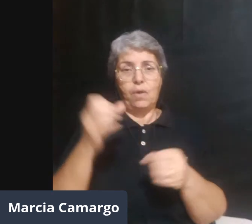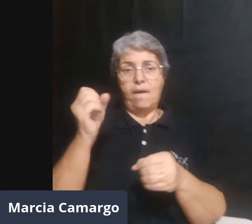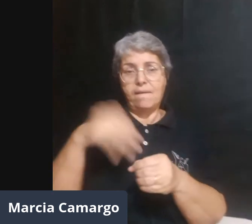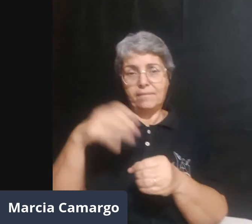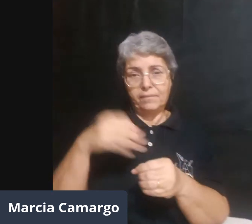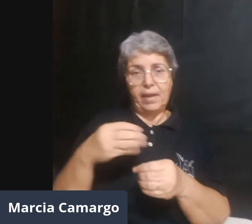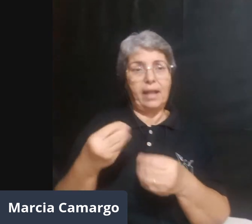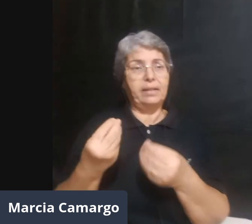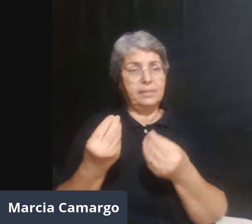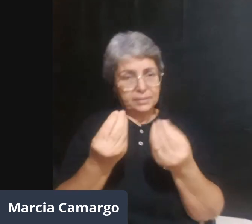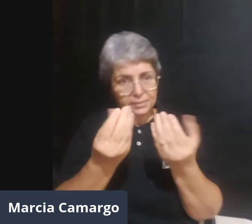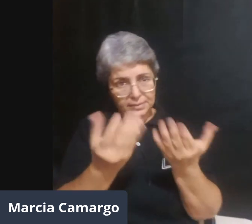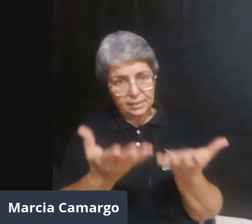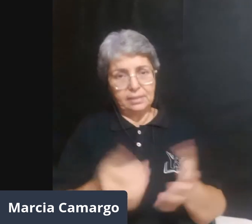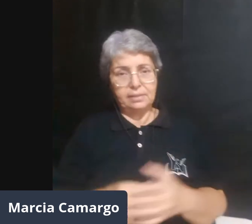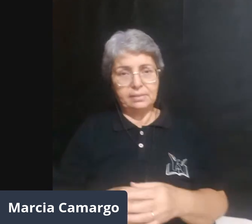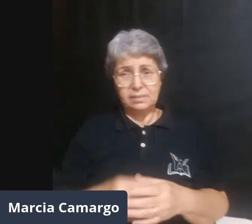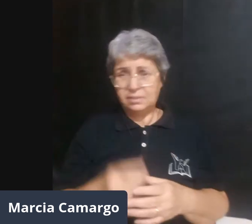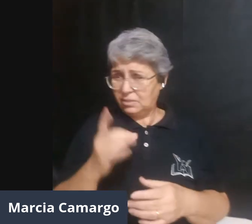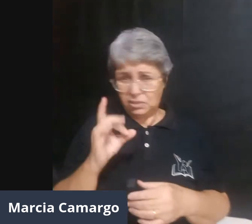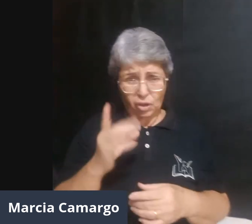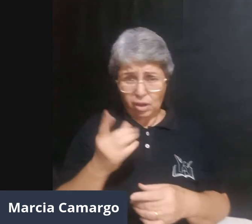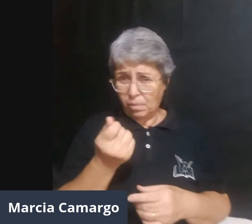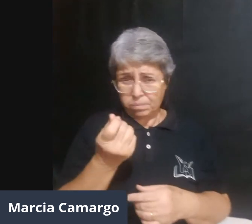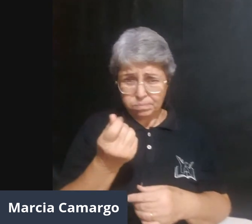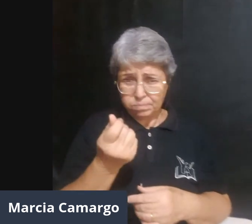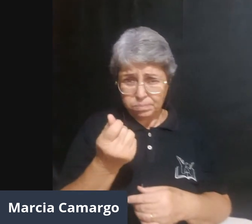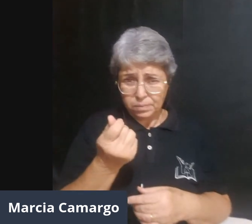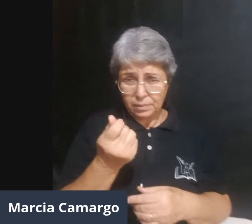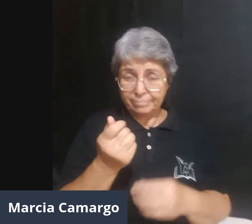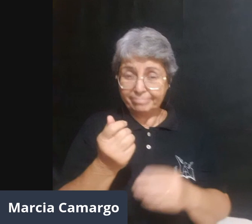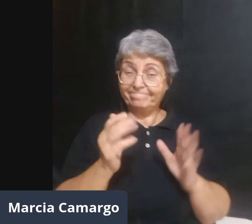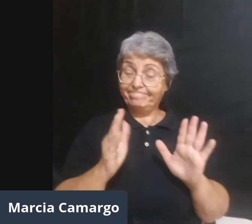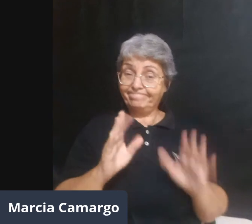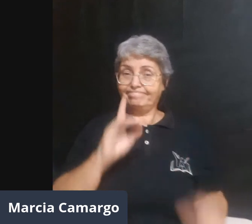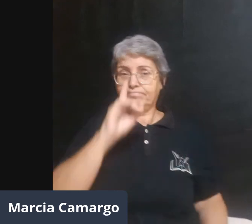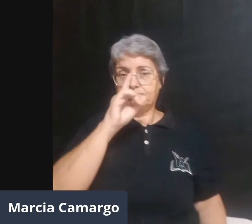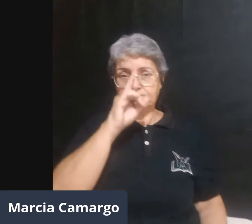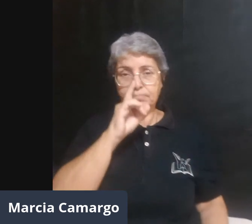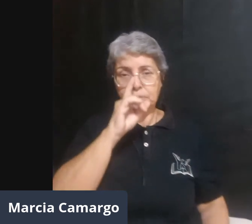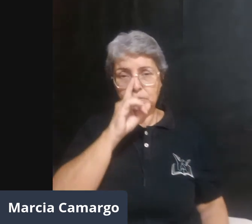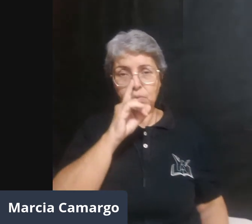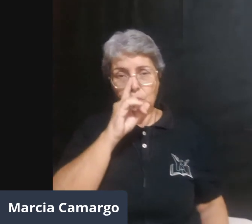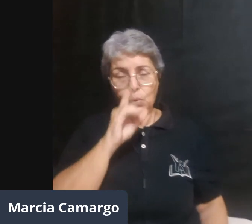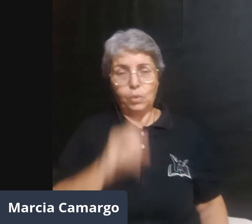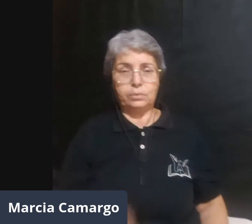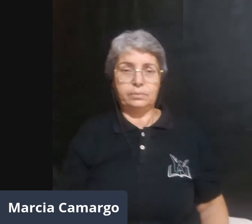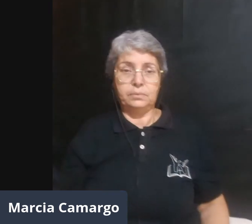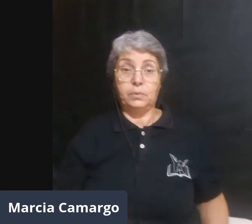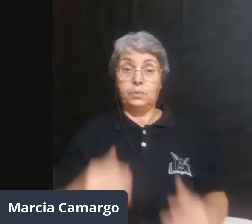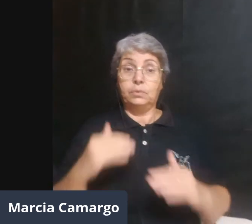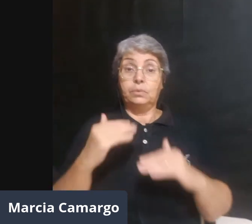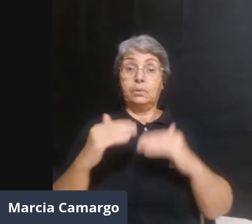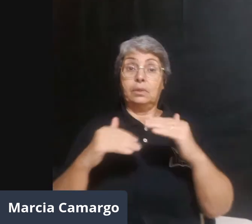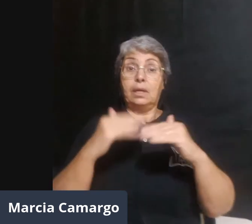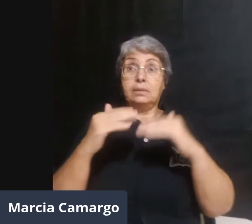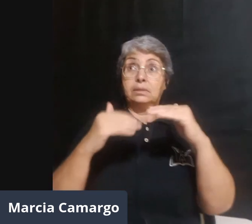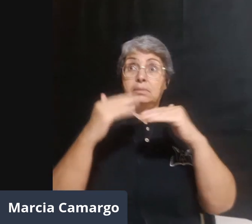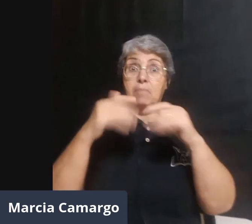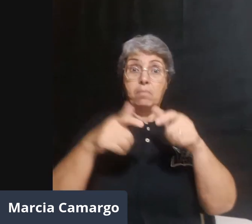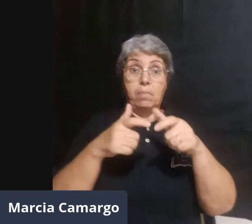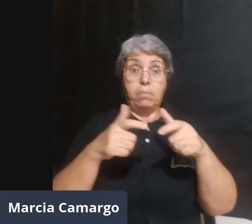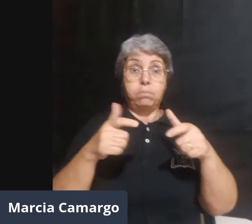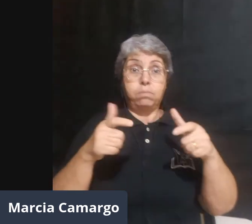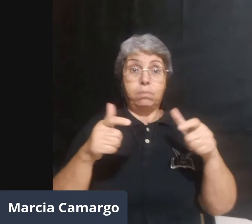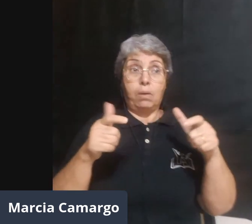principal risco que nós corremos é interpretar o sucesso da Igreja de Deus pelo crescimento, pelo número